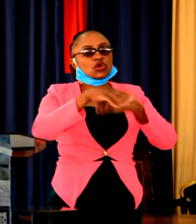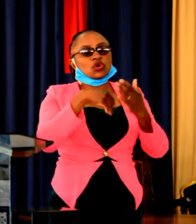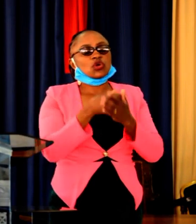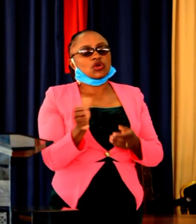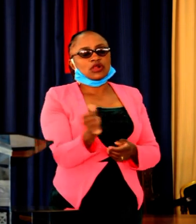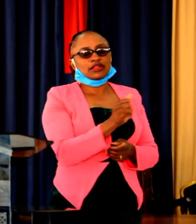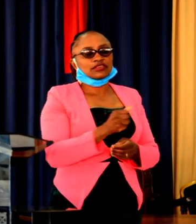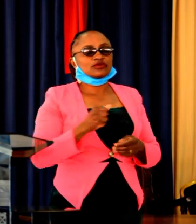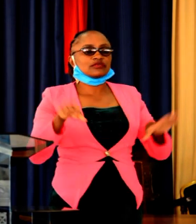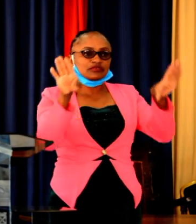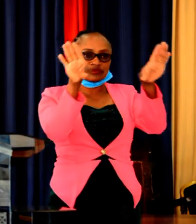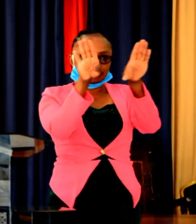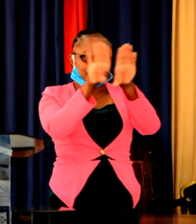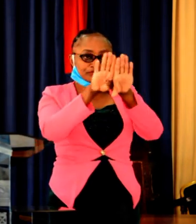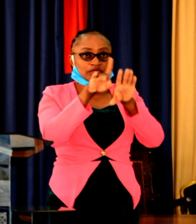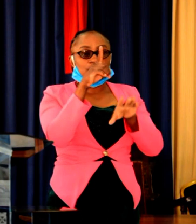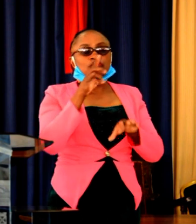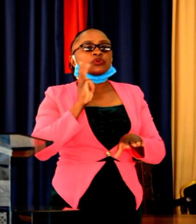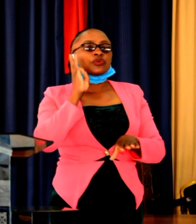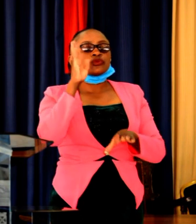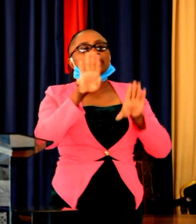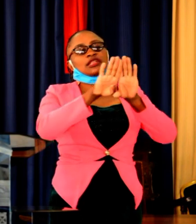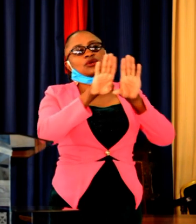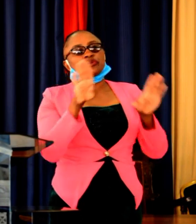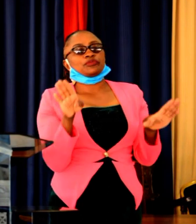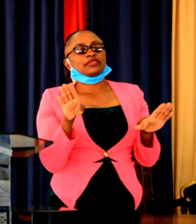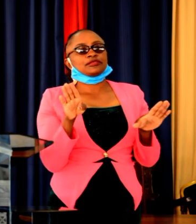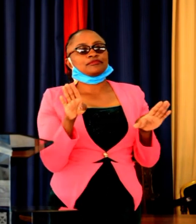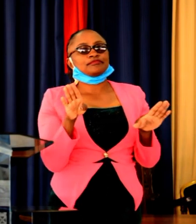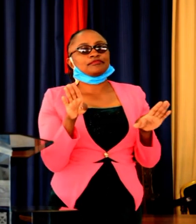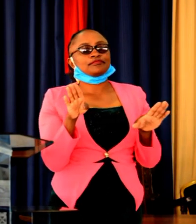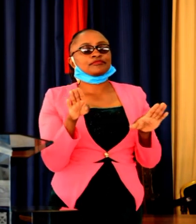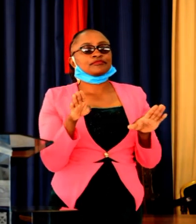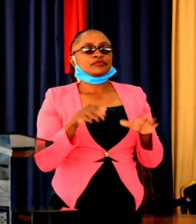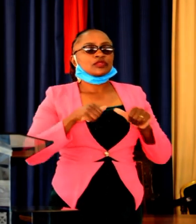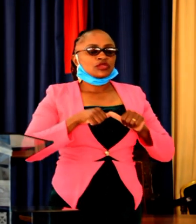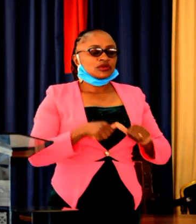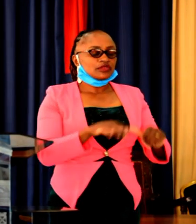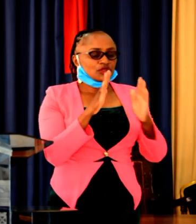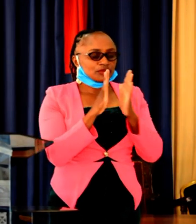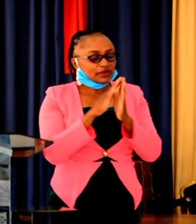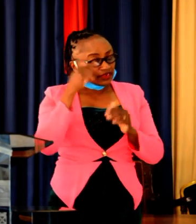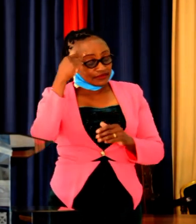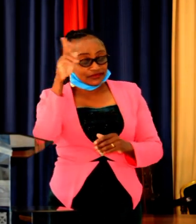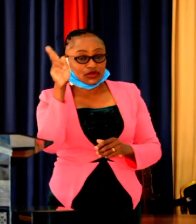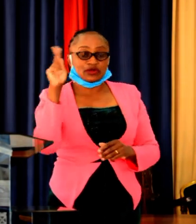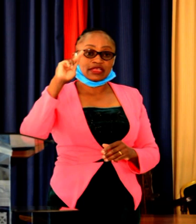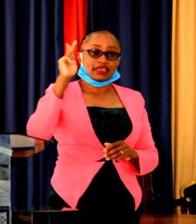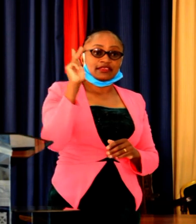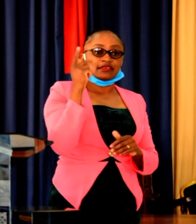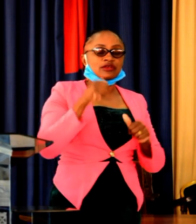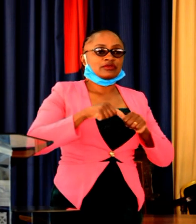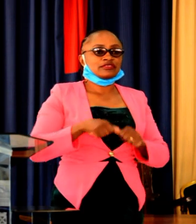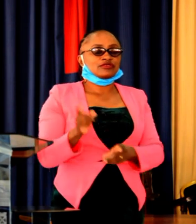kwa utukufu wa jina lako, kama vile ambavyo umetukumbusha kwa neno lako. Nazidi kuombea hii nchi yetu Bwana, ukazidi kulinda watu